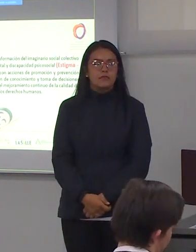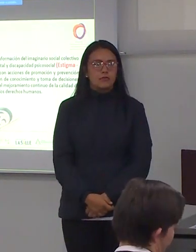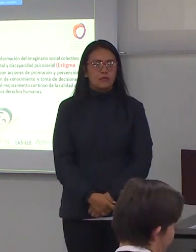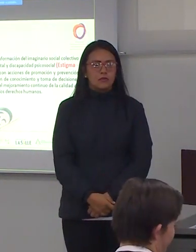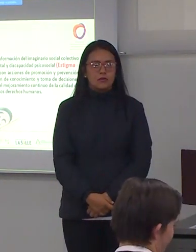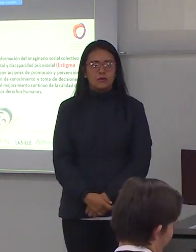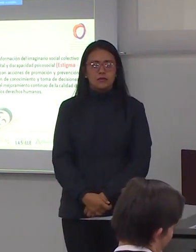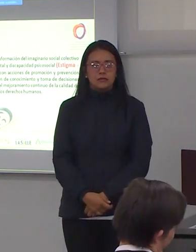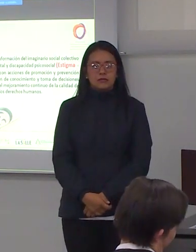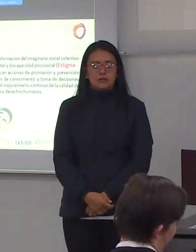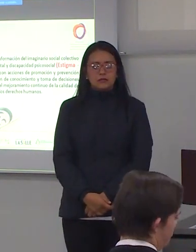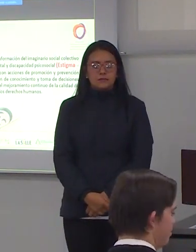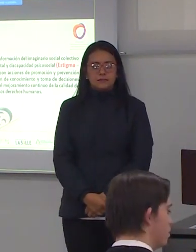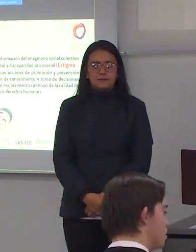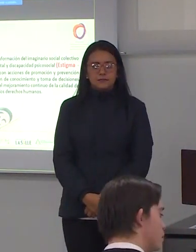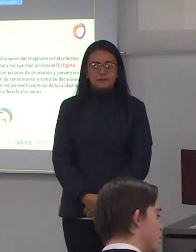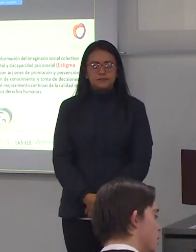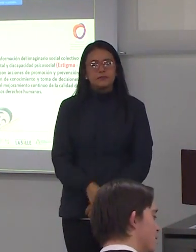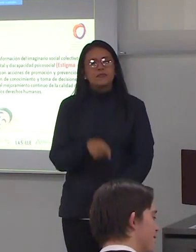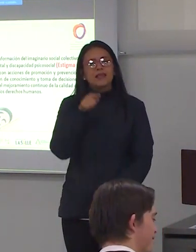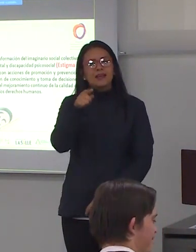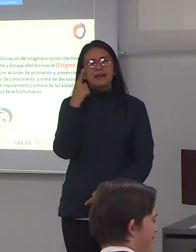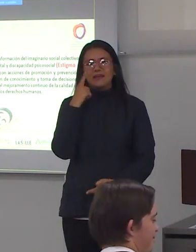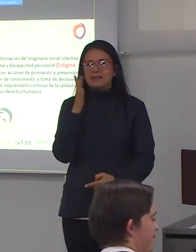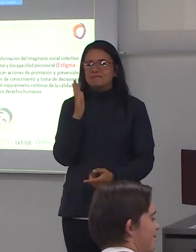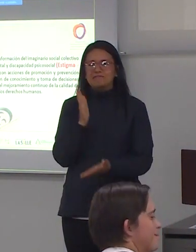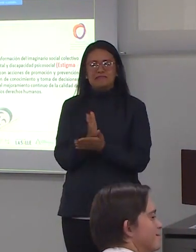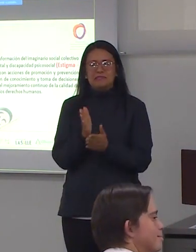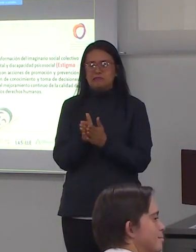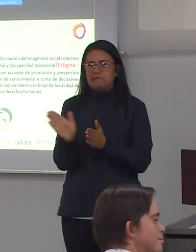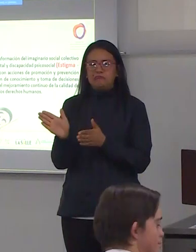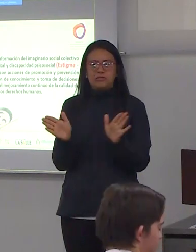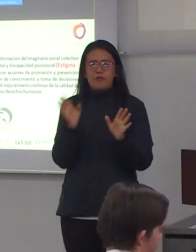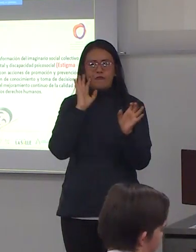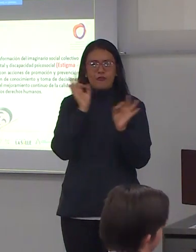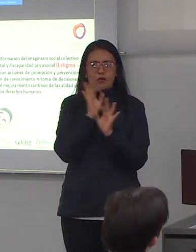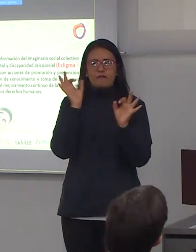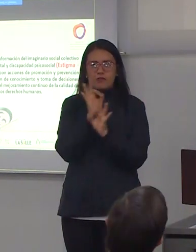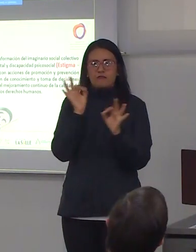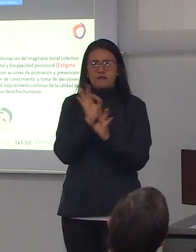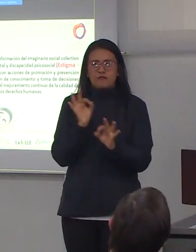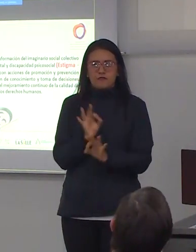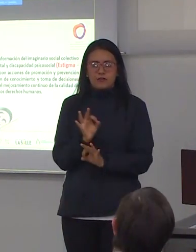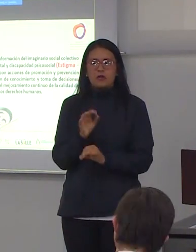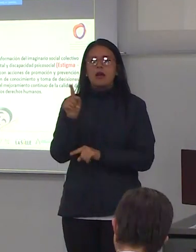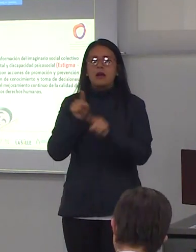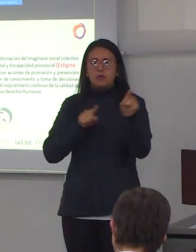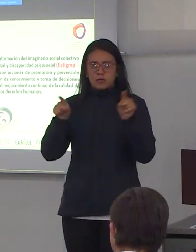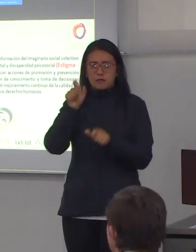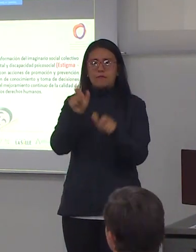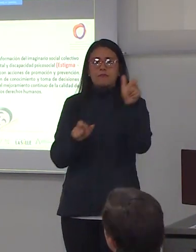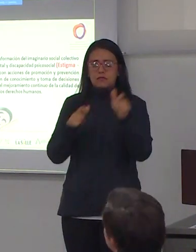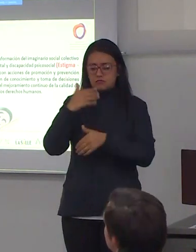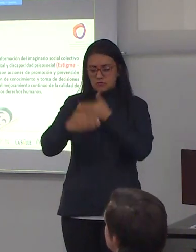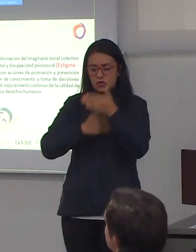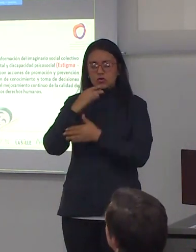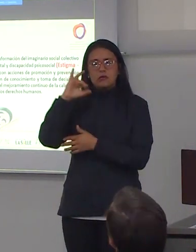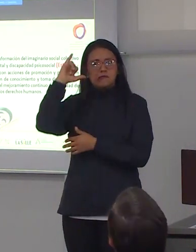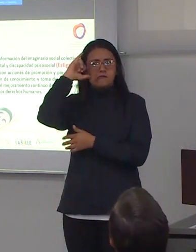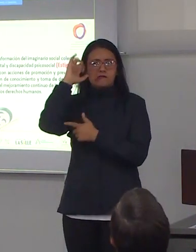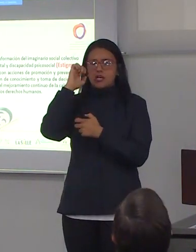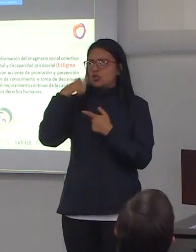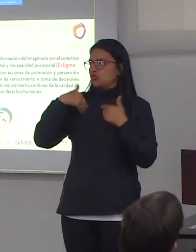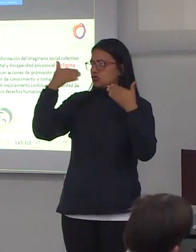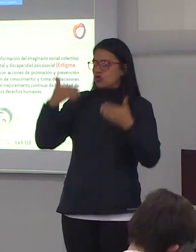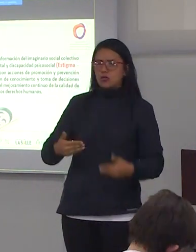tenemos una disyuntiva muy grande respecto a enfoques por eso me van a ver hablando mucho de enfoques muchas personas que tienen procesos de salud mental dicen yo no